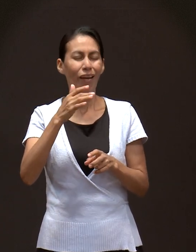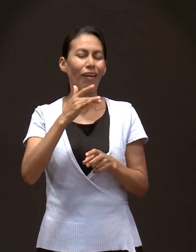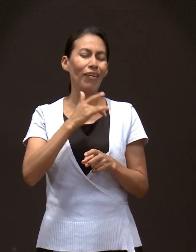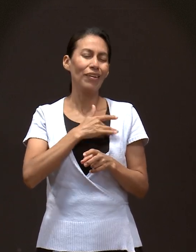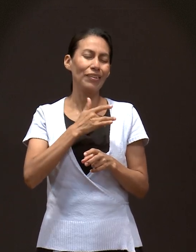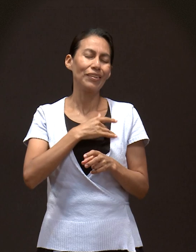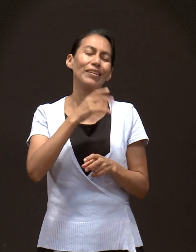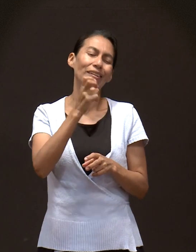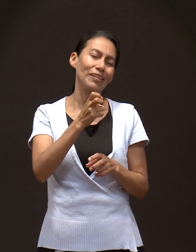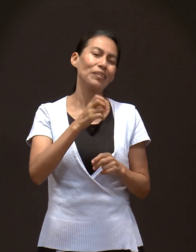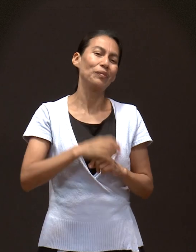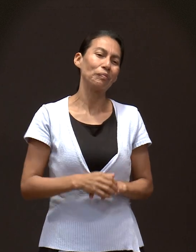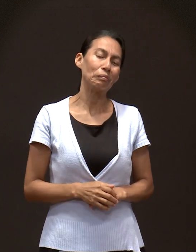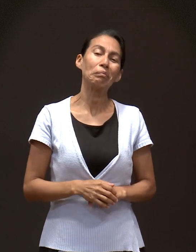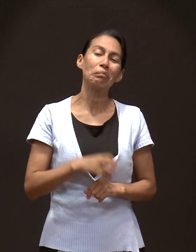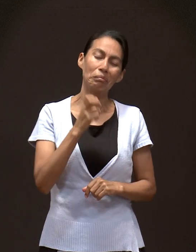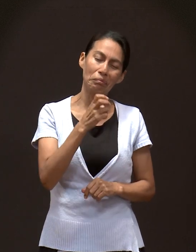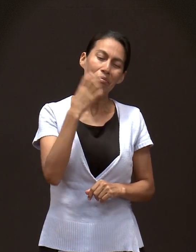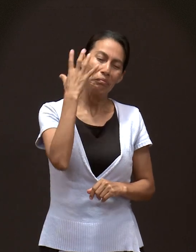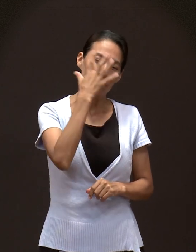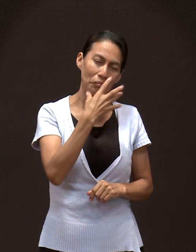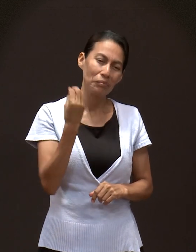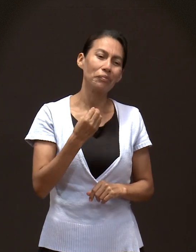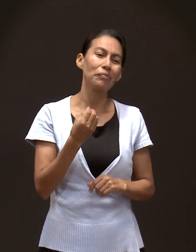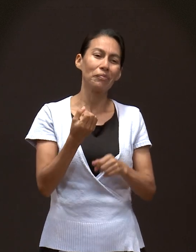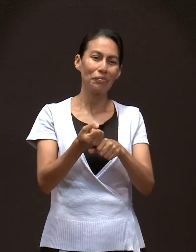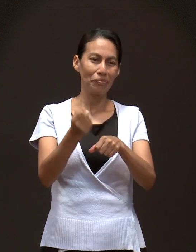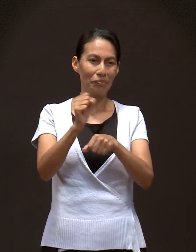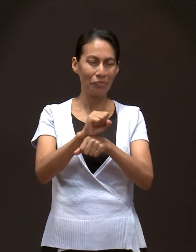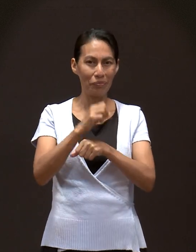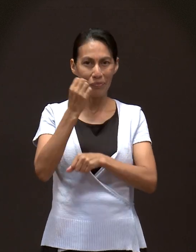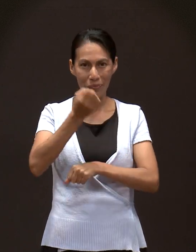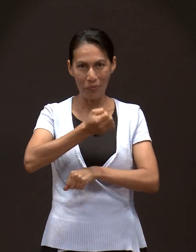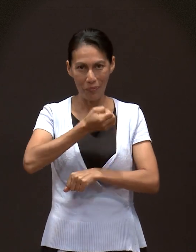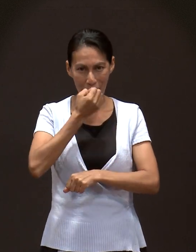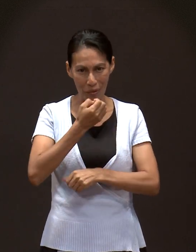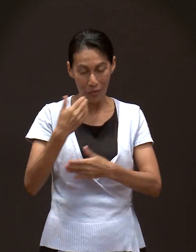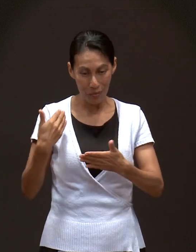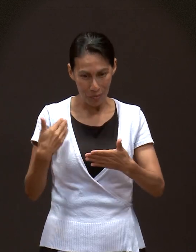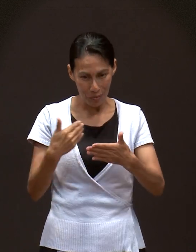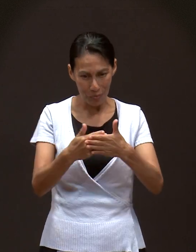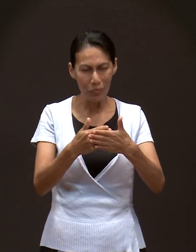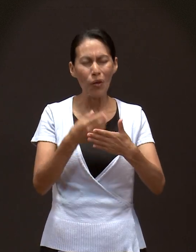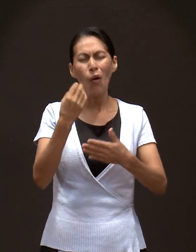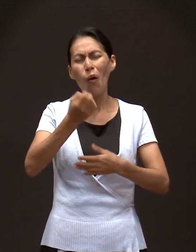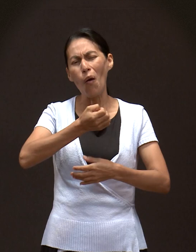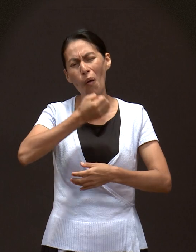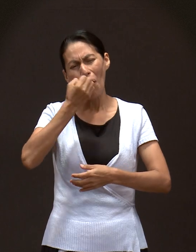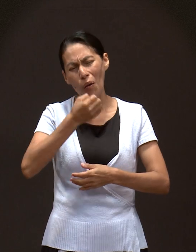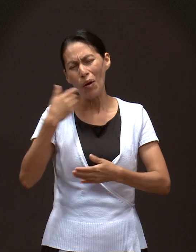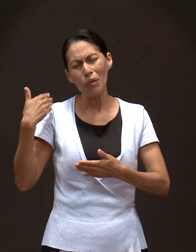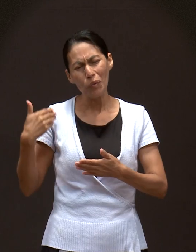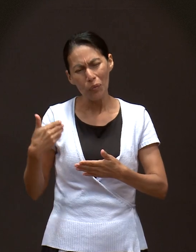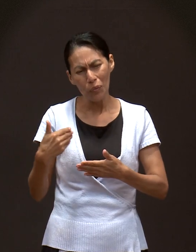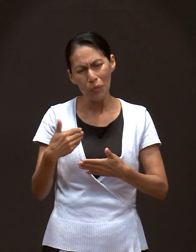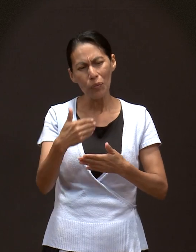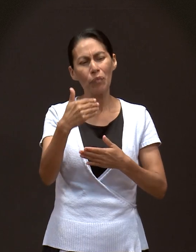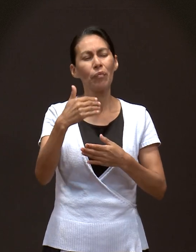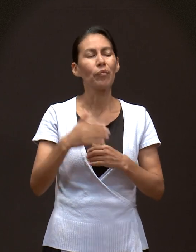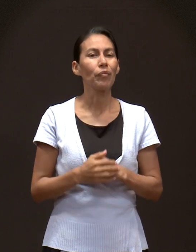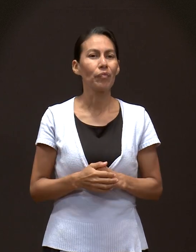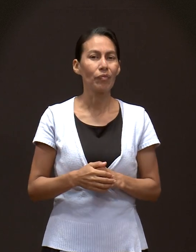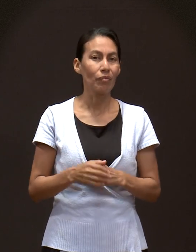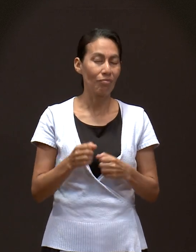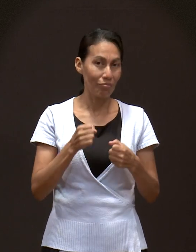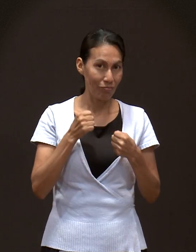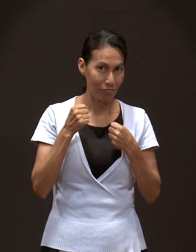Lo que Dios ve. es? Nuestro corazón. Nuestro corazón. Excelente semana de oración. Vamos a estar orando por esta semana de oración. Sin